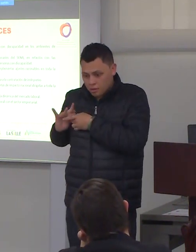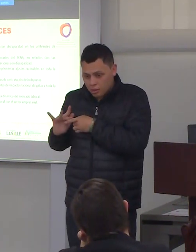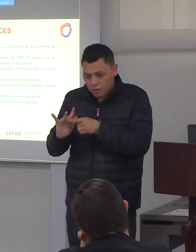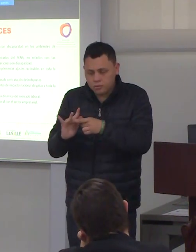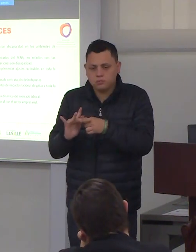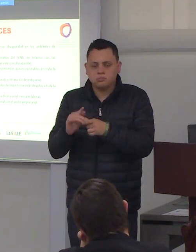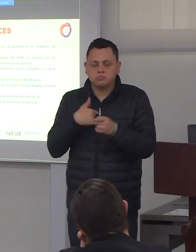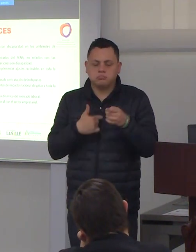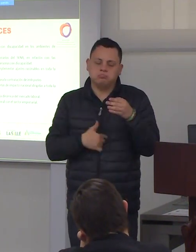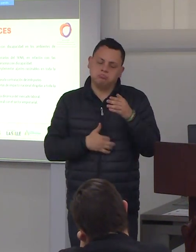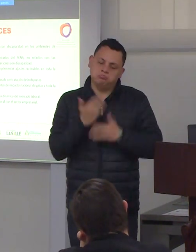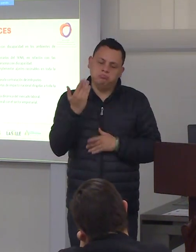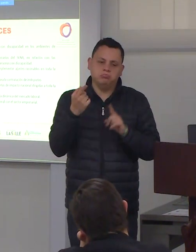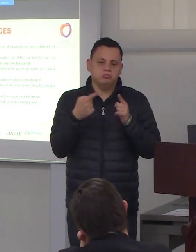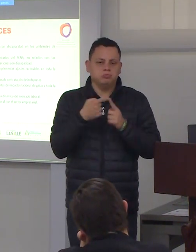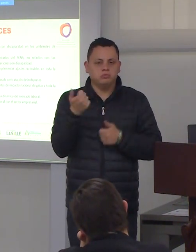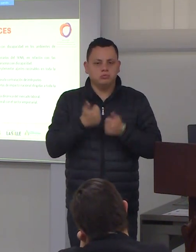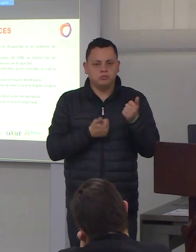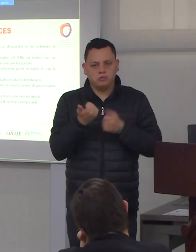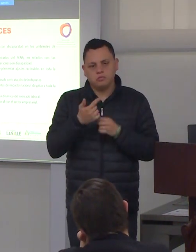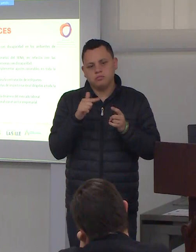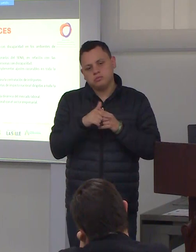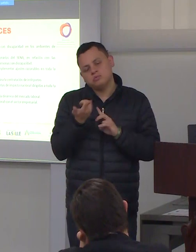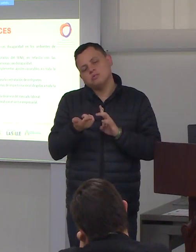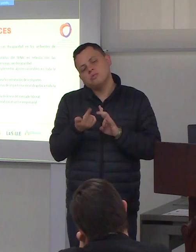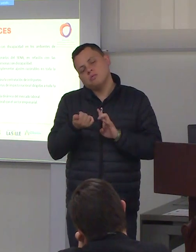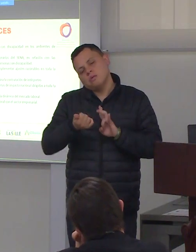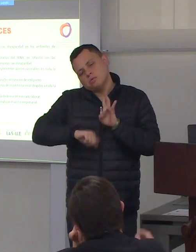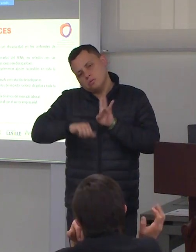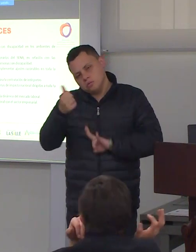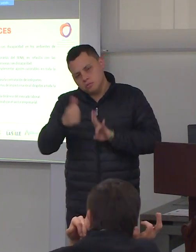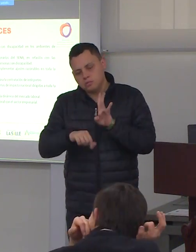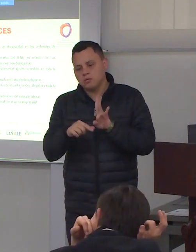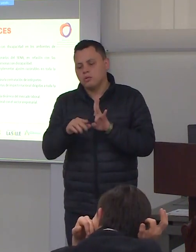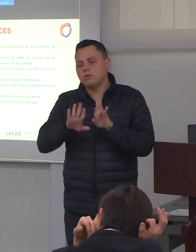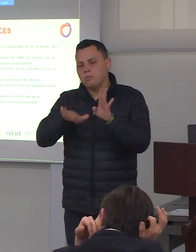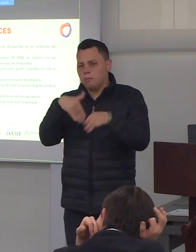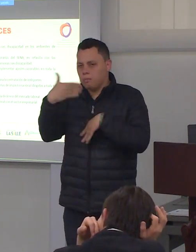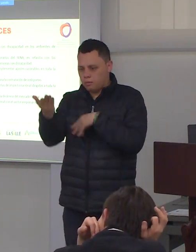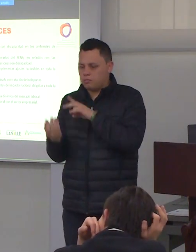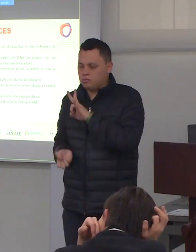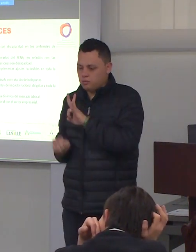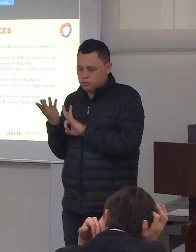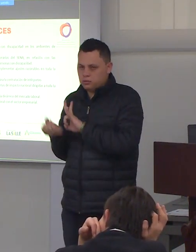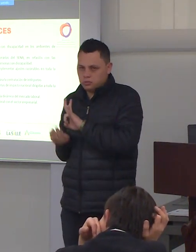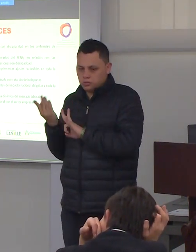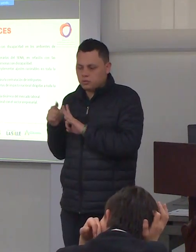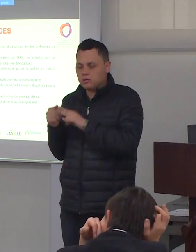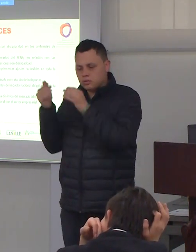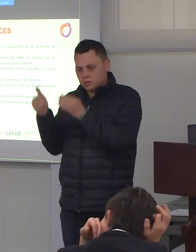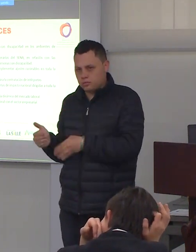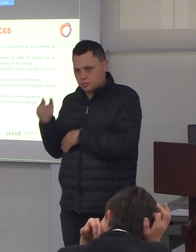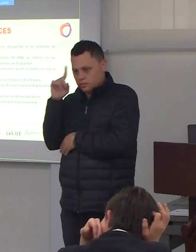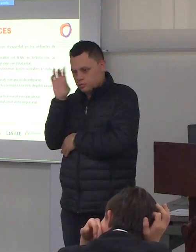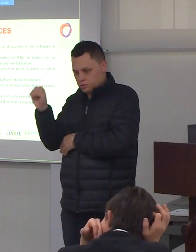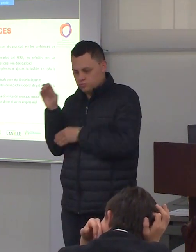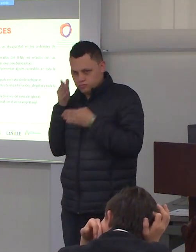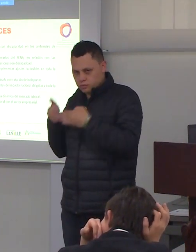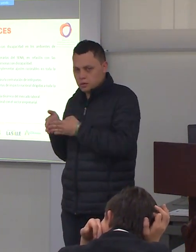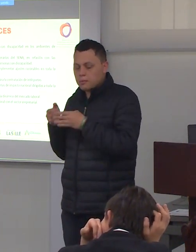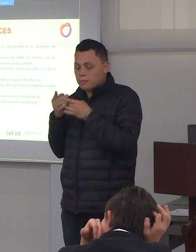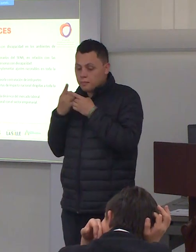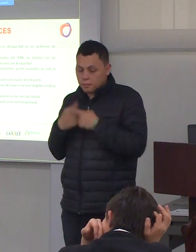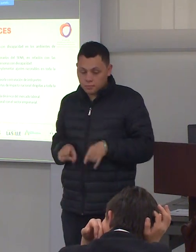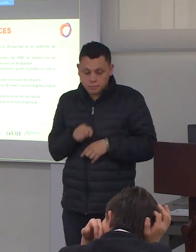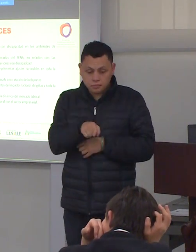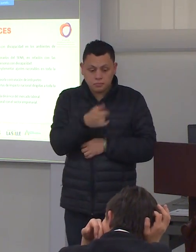quise empezar primero con los datos cualitativos. Ya les voy a contar un poco de lo cuantitativo, puntualmente en discapacidad intelectual, pero